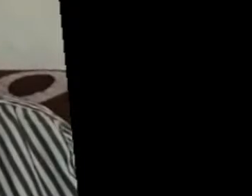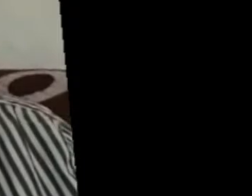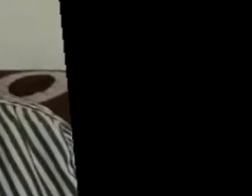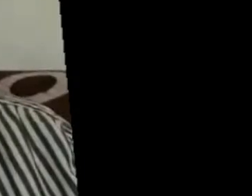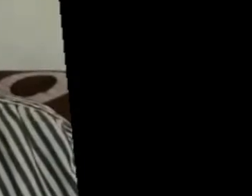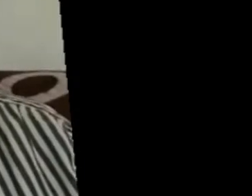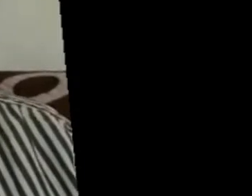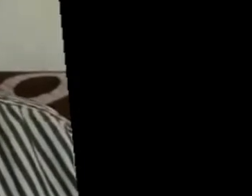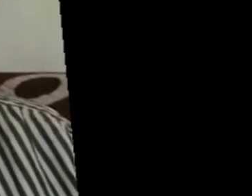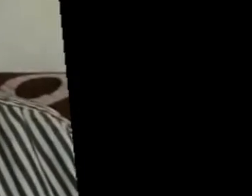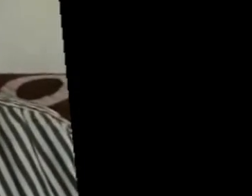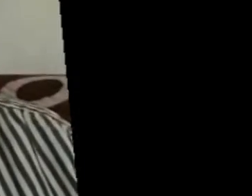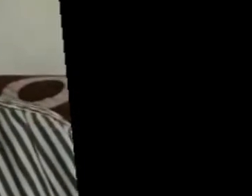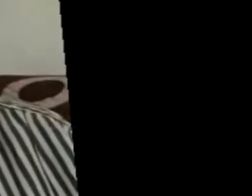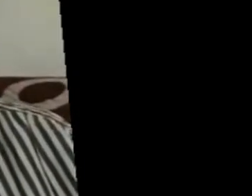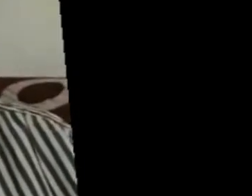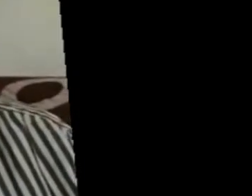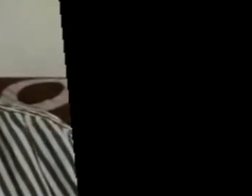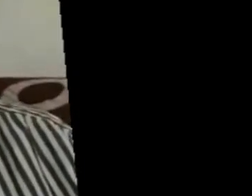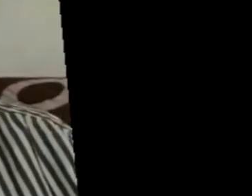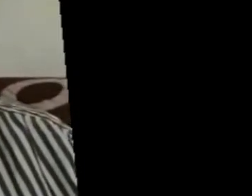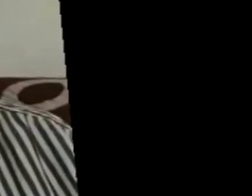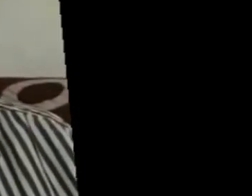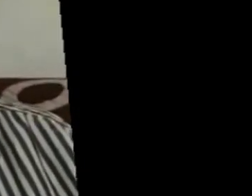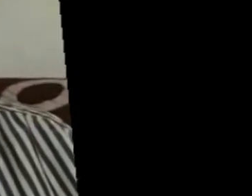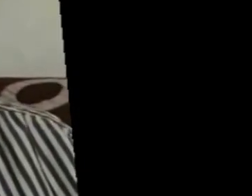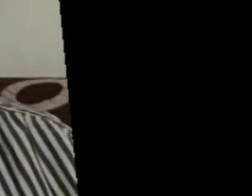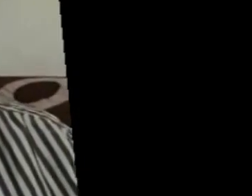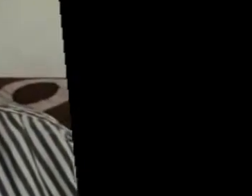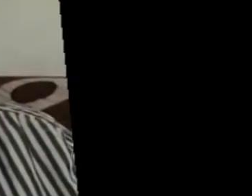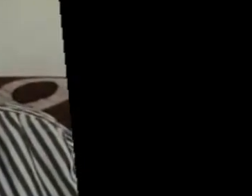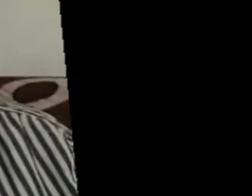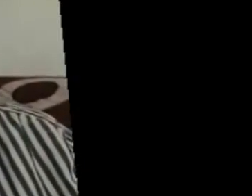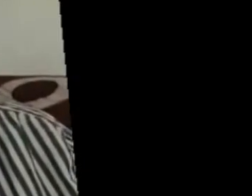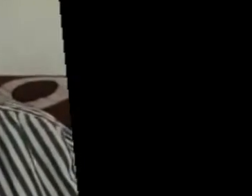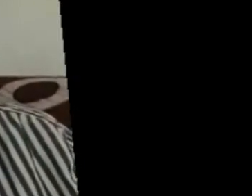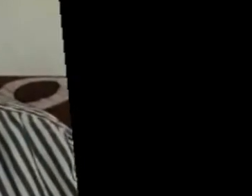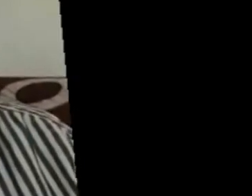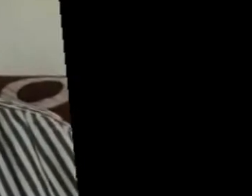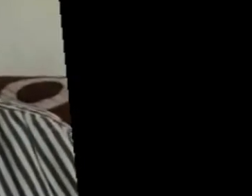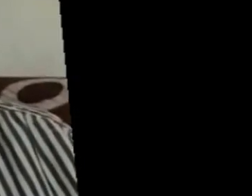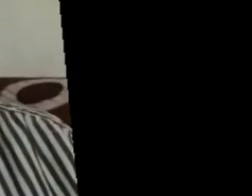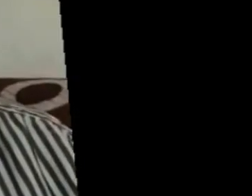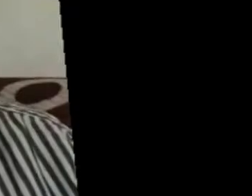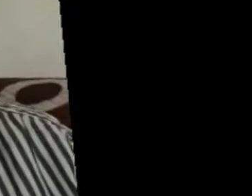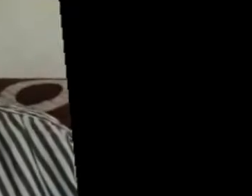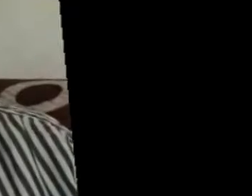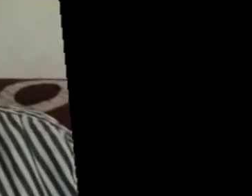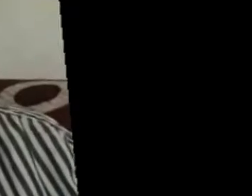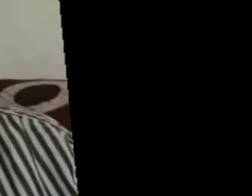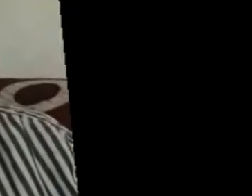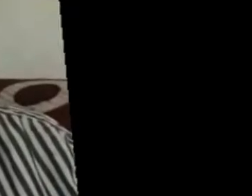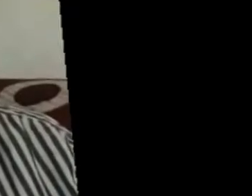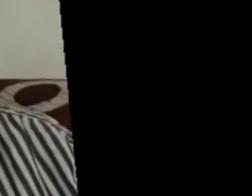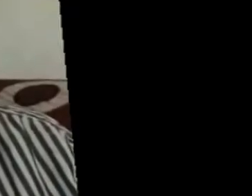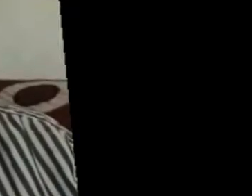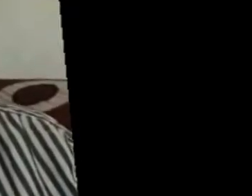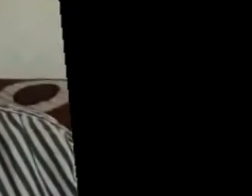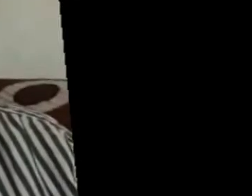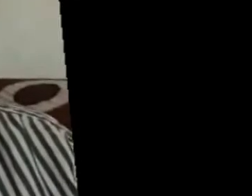meus filhos, eu tenho 76 anos, um de meus filhos é Adriano, o que estuda no